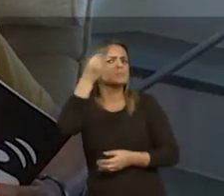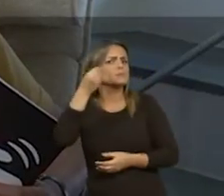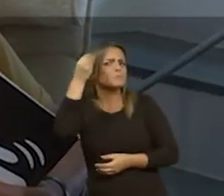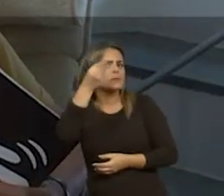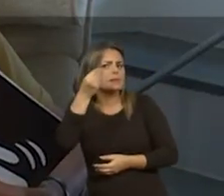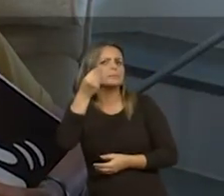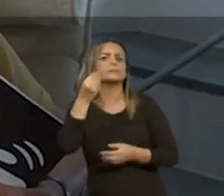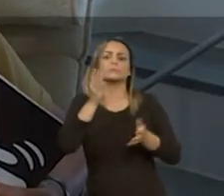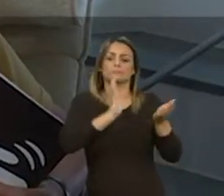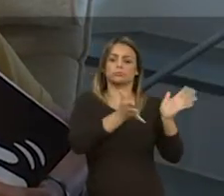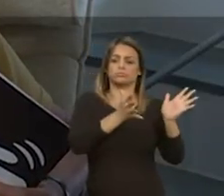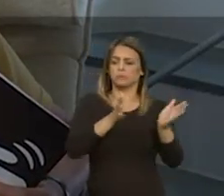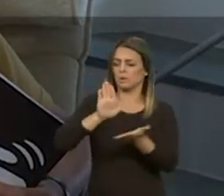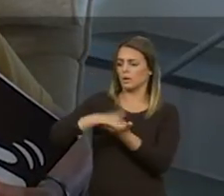uso de um intérprete?